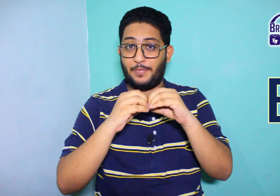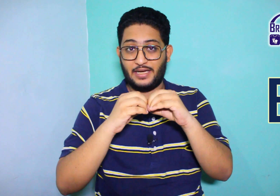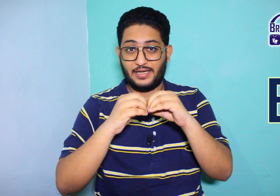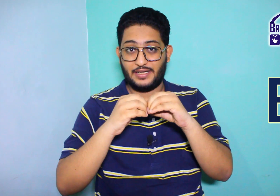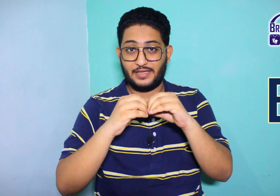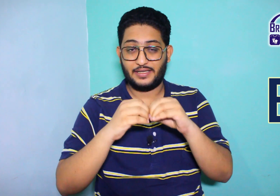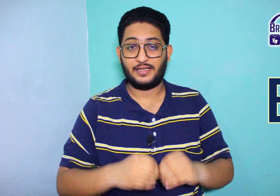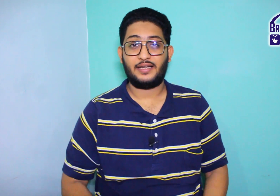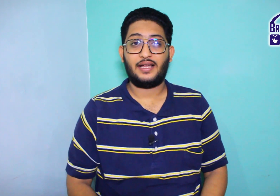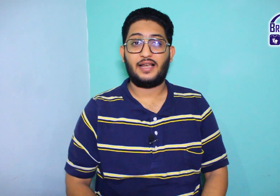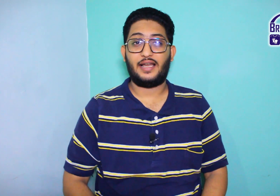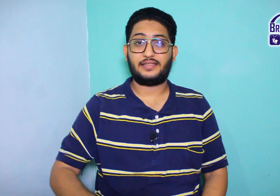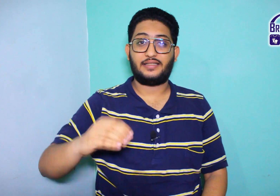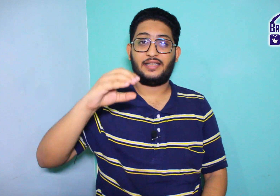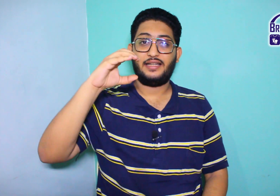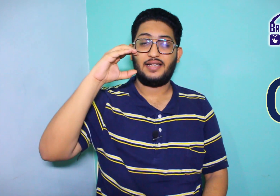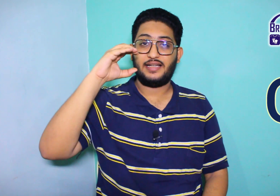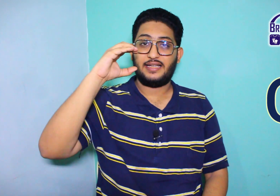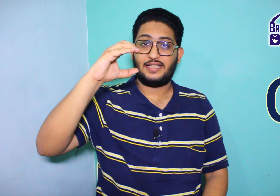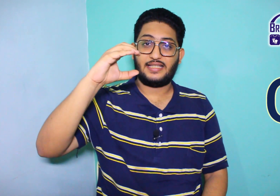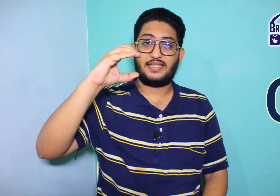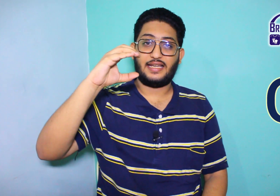बी। लेटर सी सी